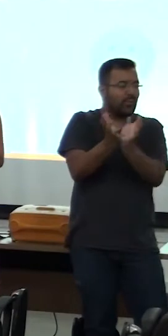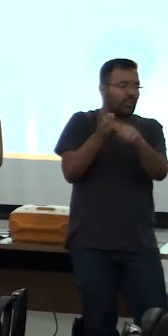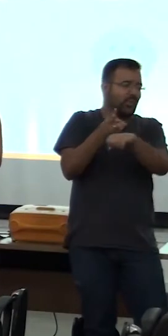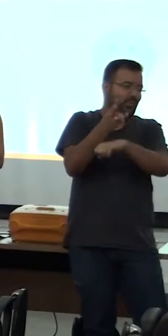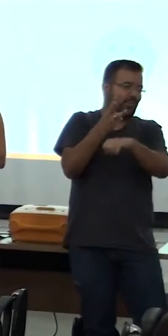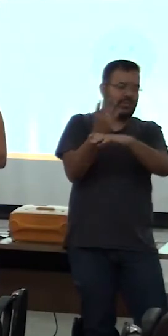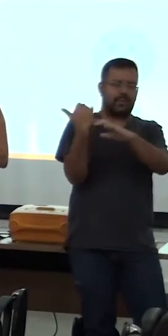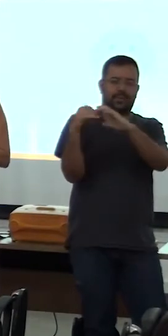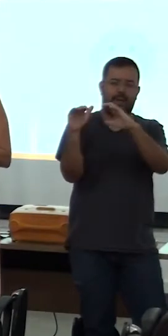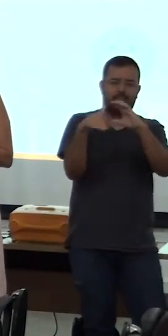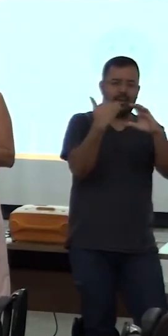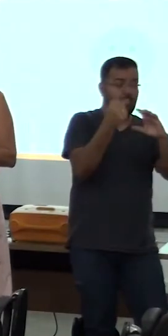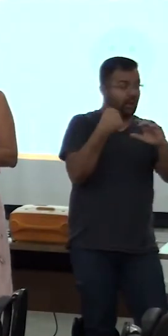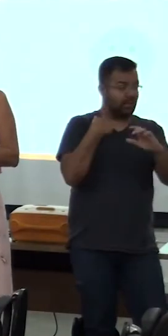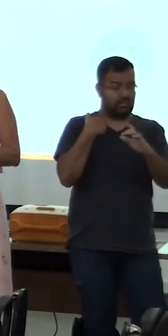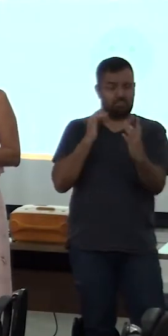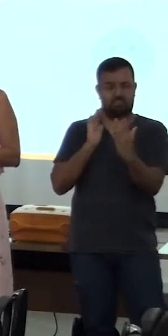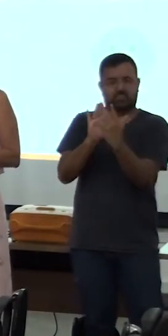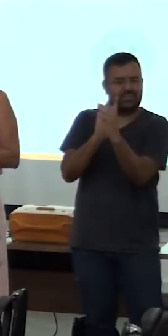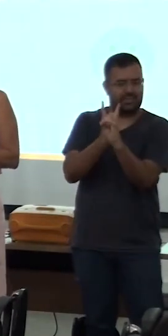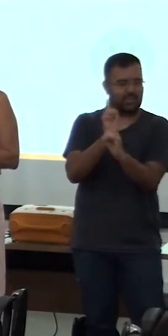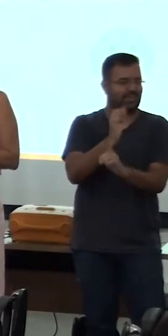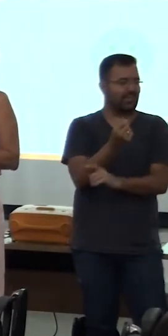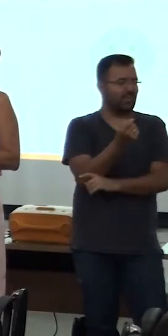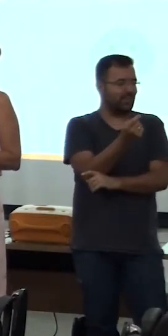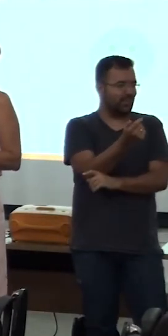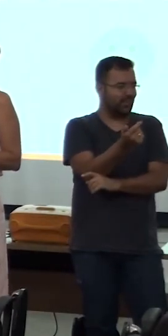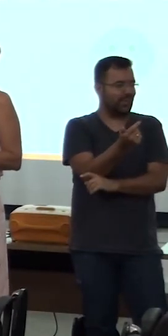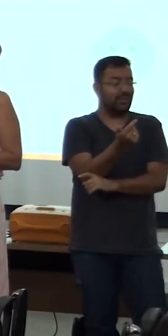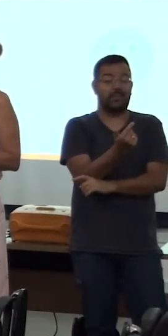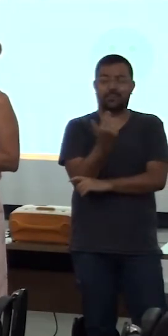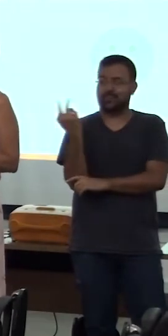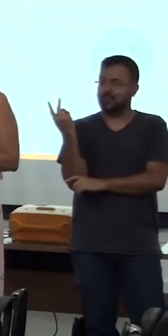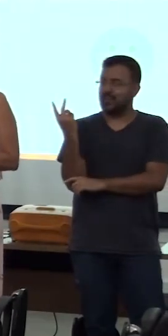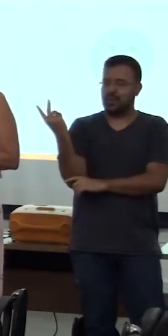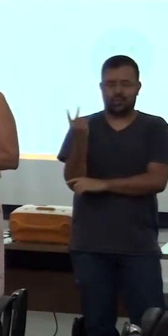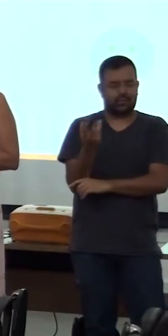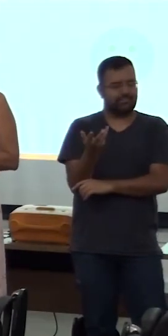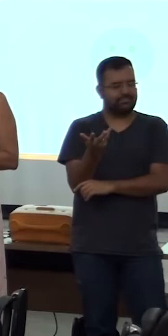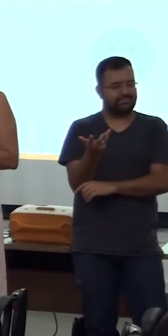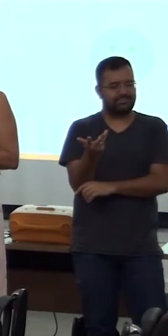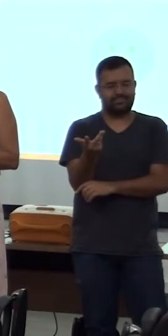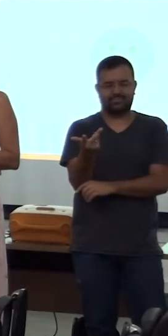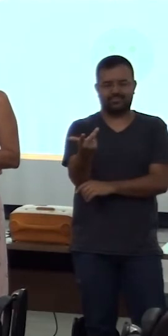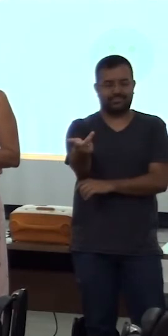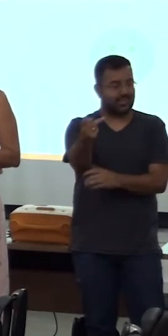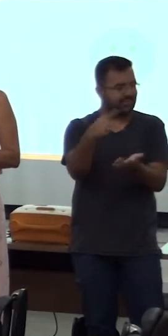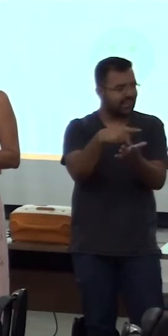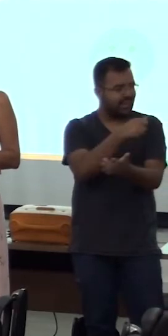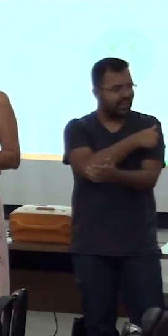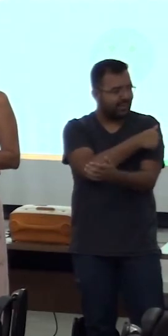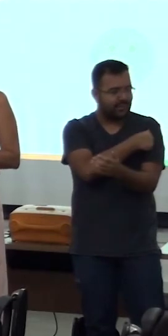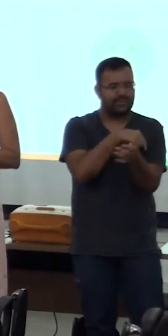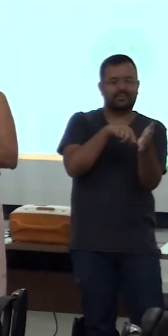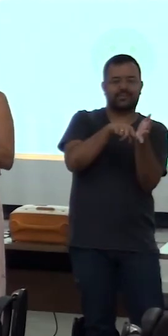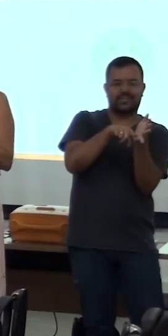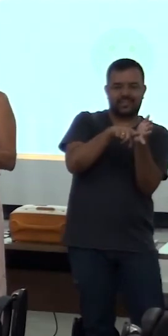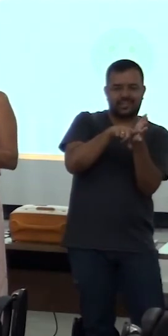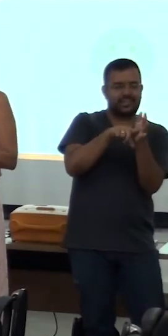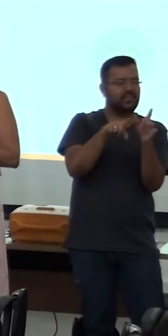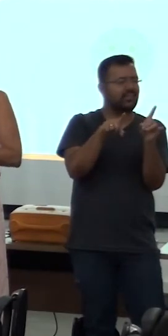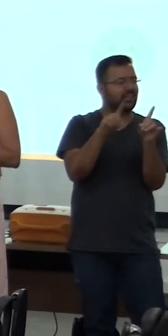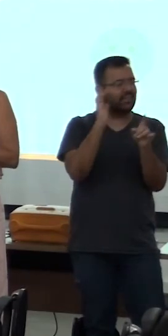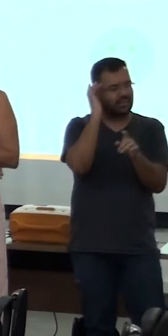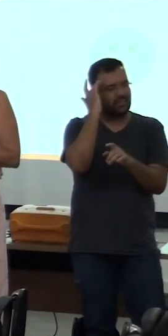por e-mail, propriamente presencialmente, e eles foram excelentes alunos, pesquisadores, e acho que